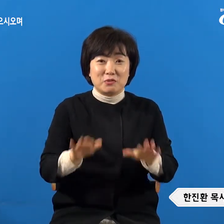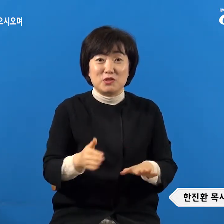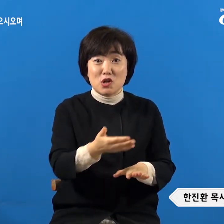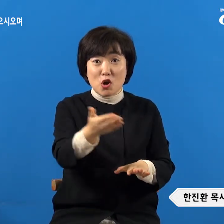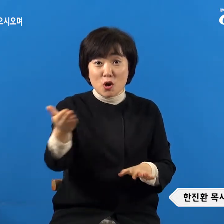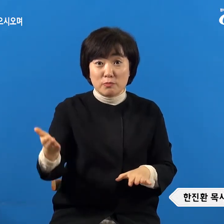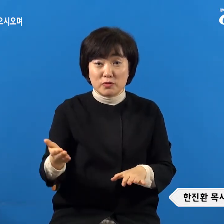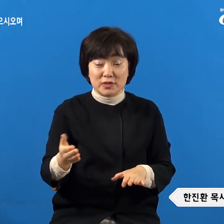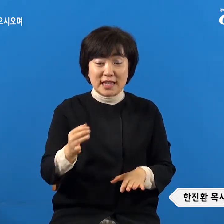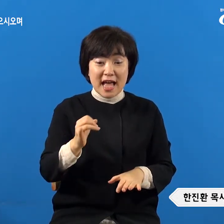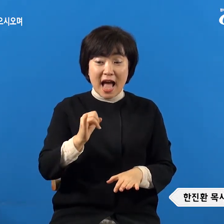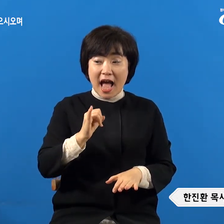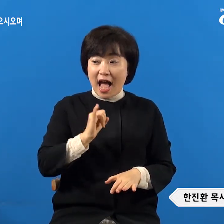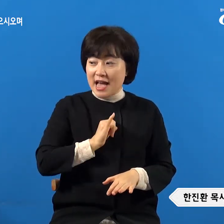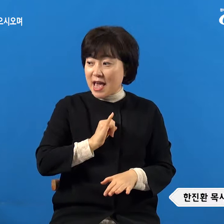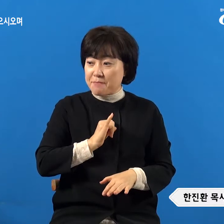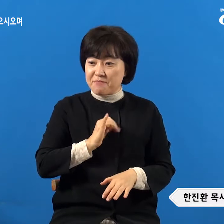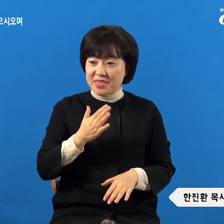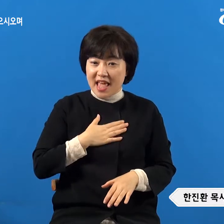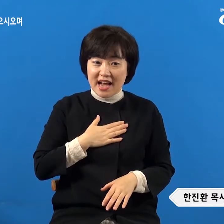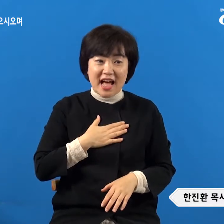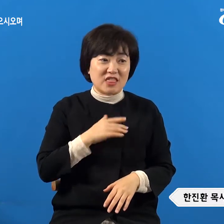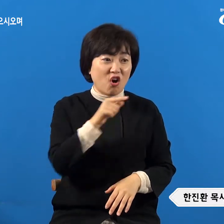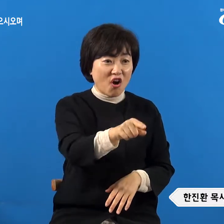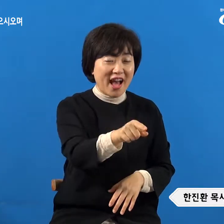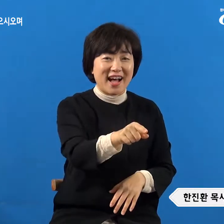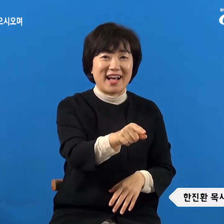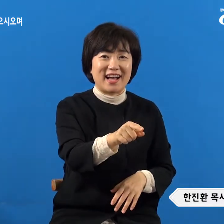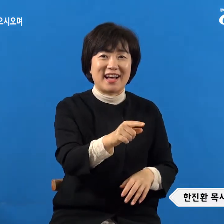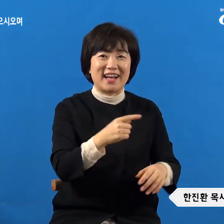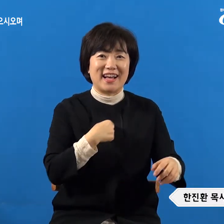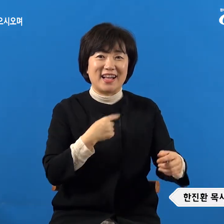여러분에게는 I am you라고 할 대상이 있습니까?